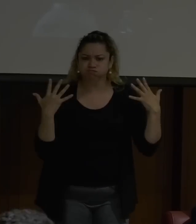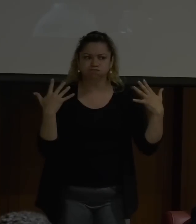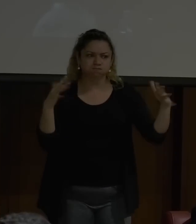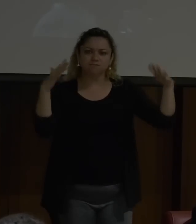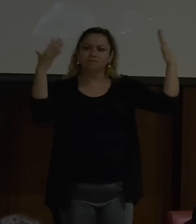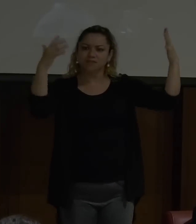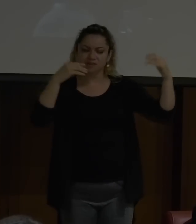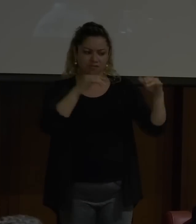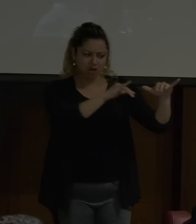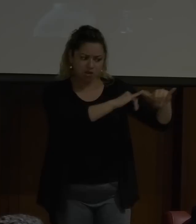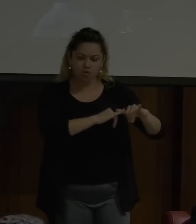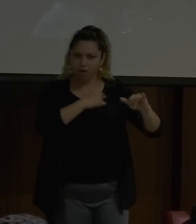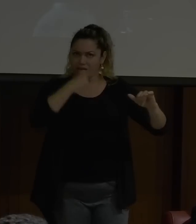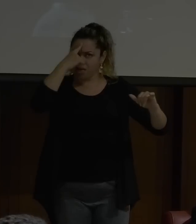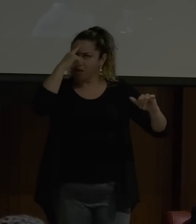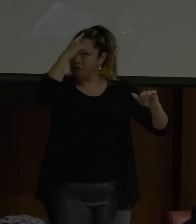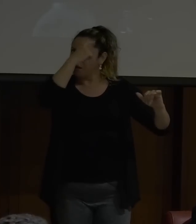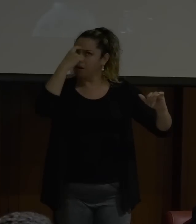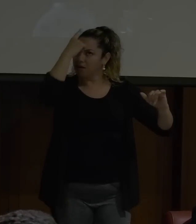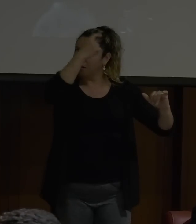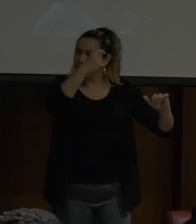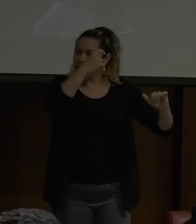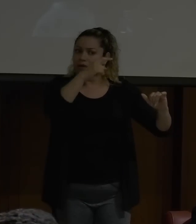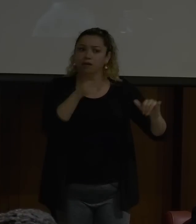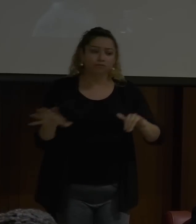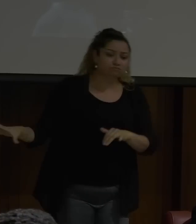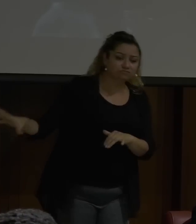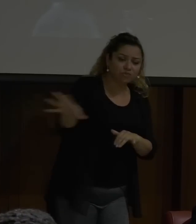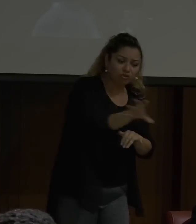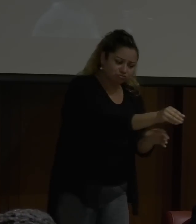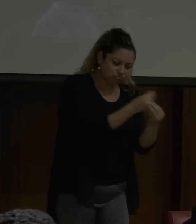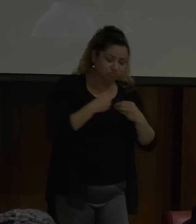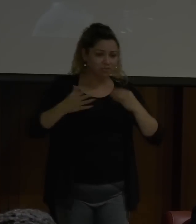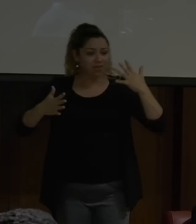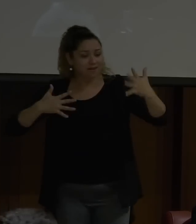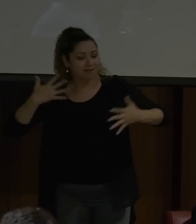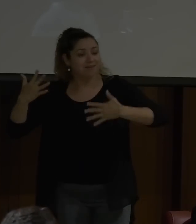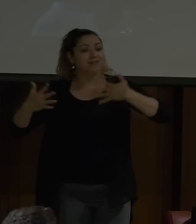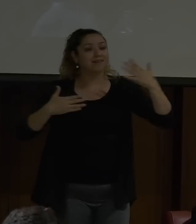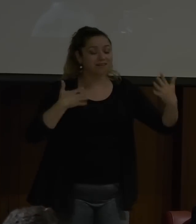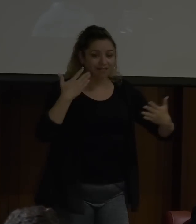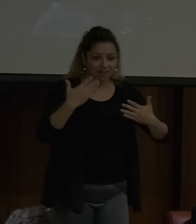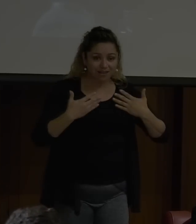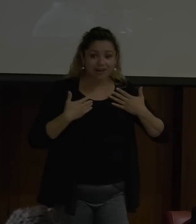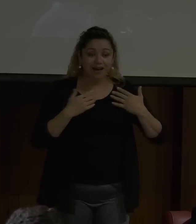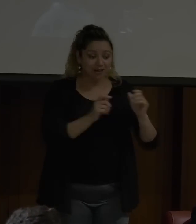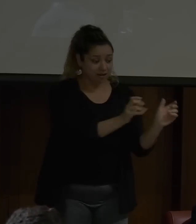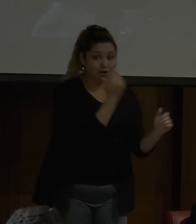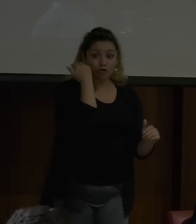mismo pensamiento, que viva alegre la sabana, ya tiene su